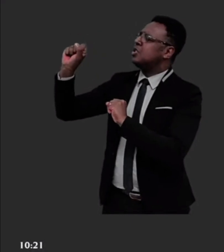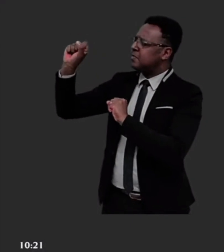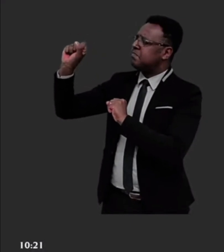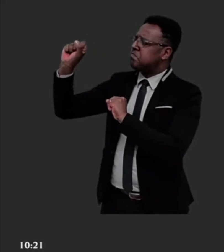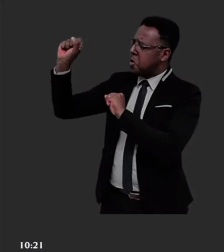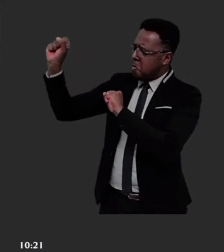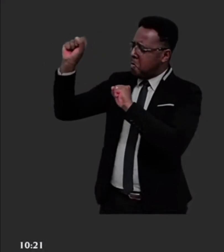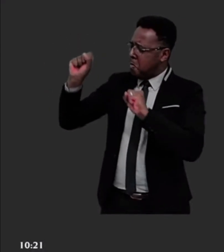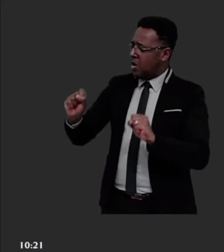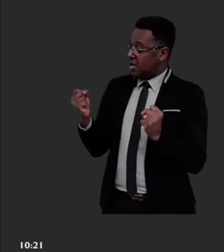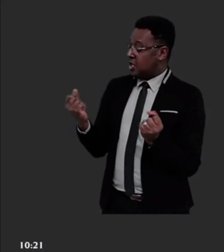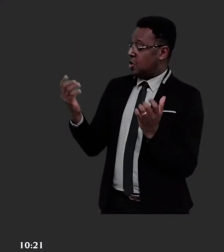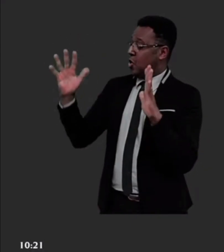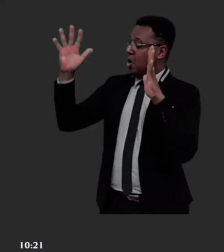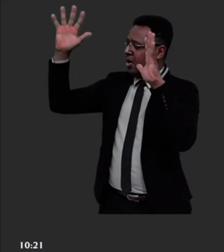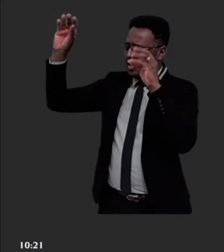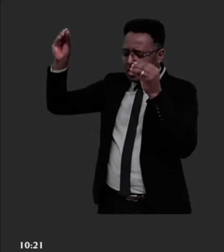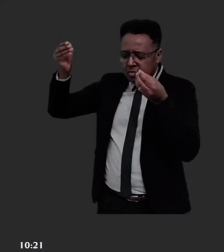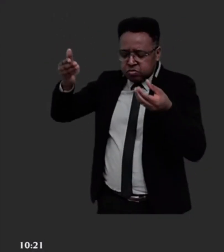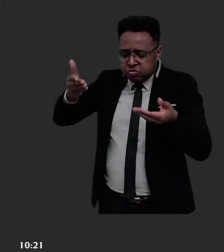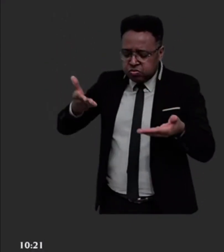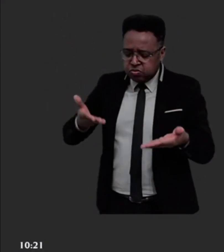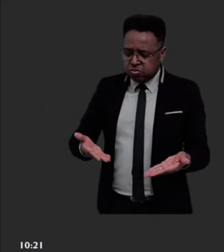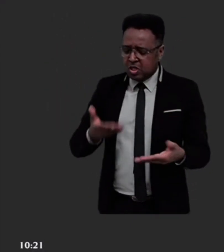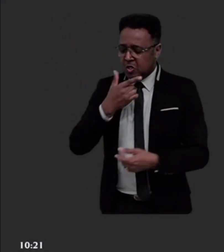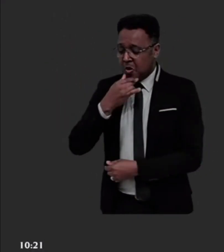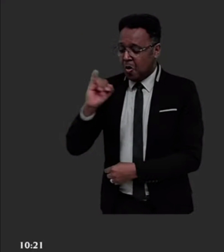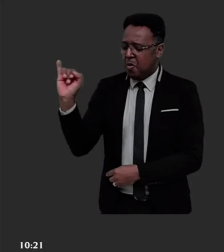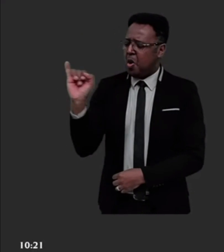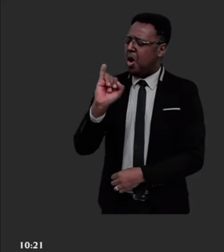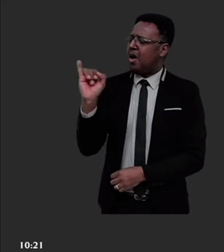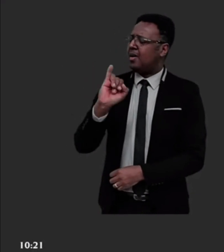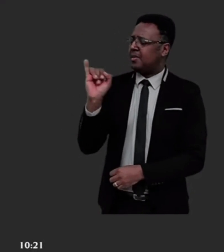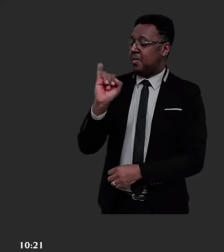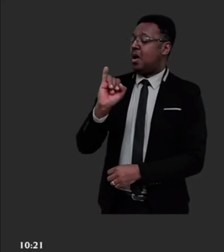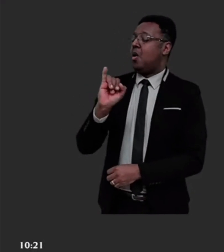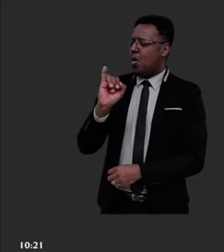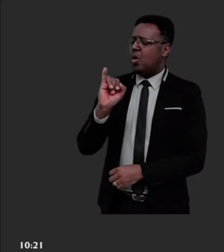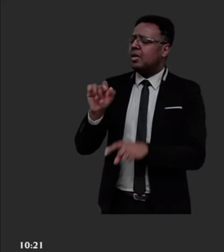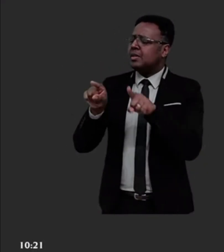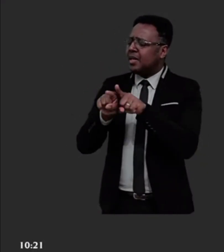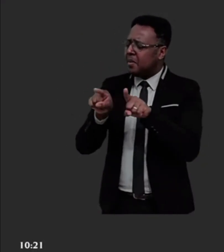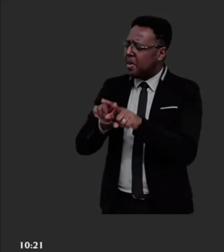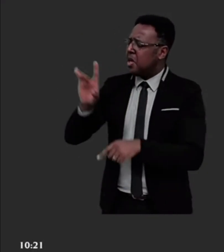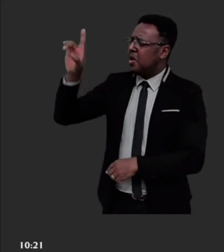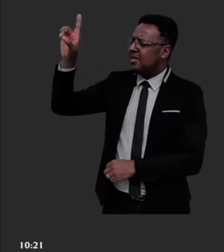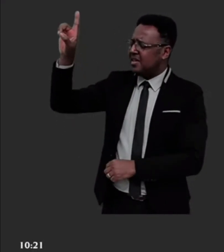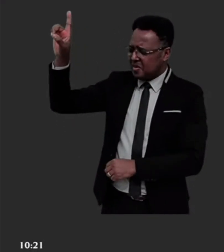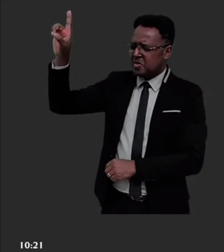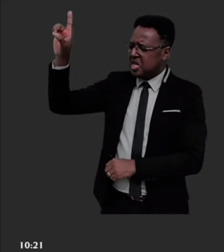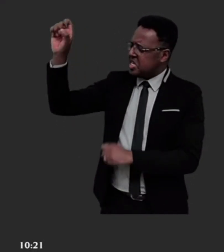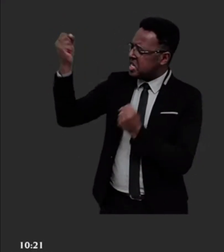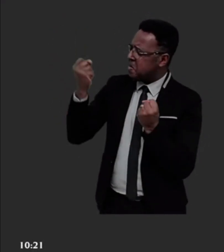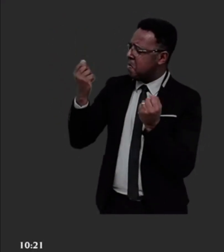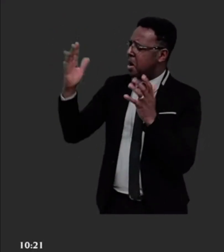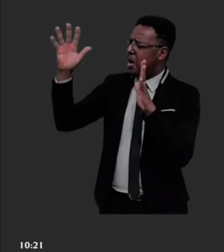tua presença. Aleluia, passe uma brasa viva nos seus lábios. Enche ele da tua glória, pelo